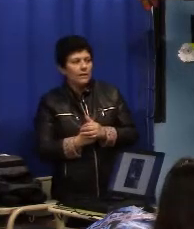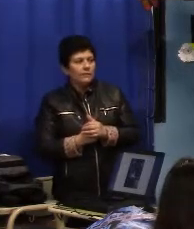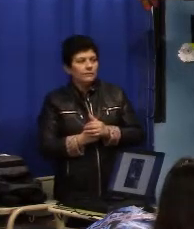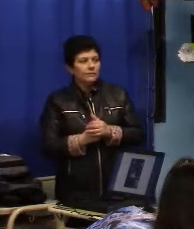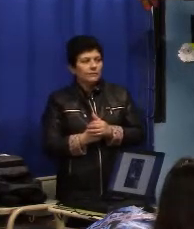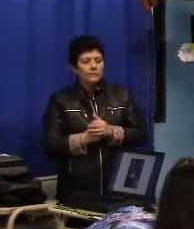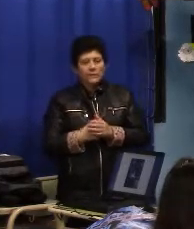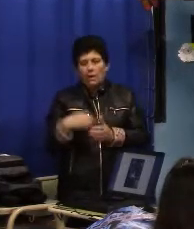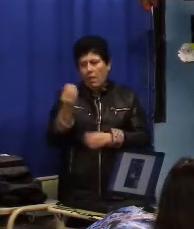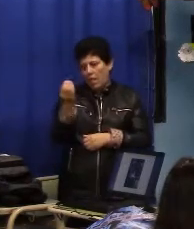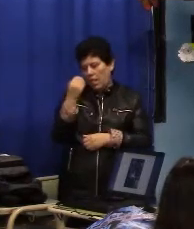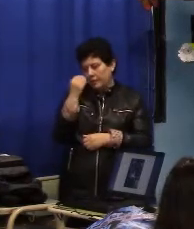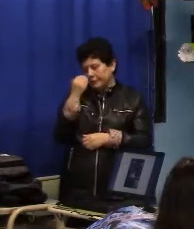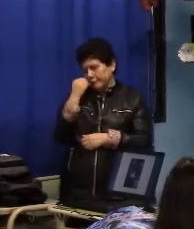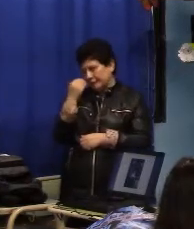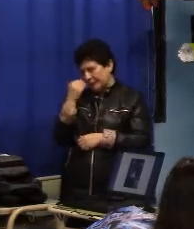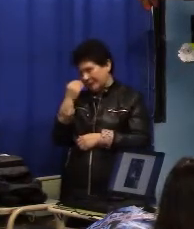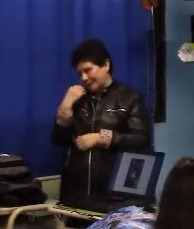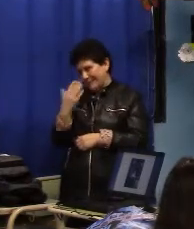¿Comen mucho?